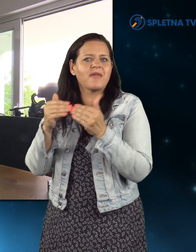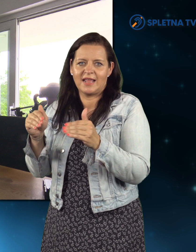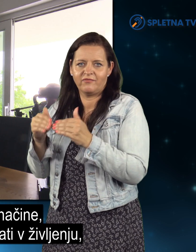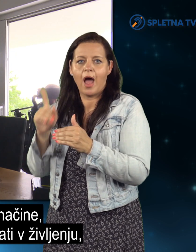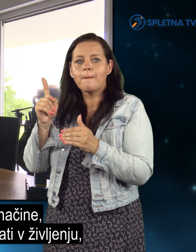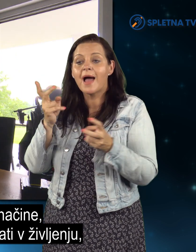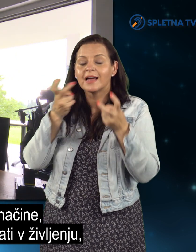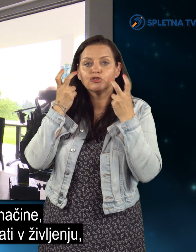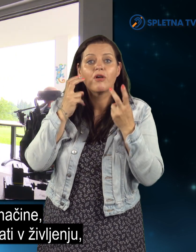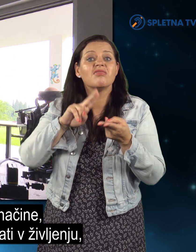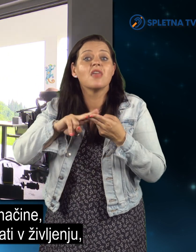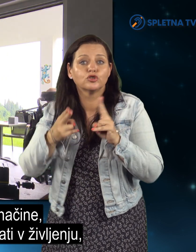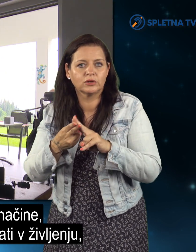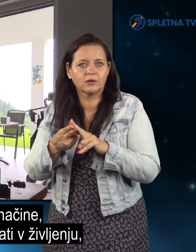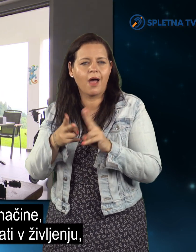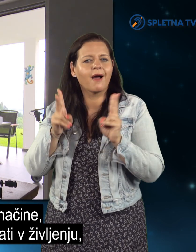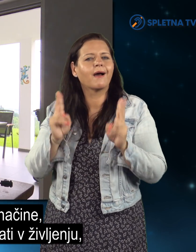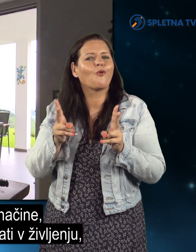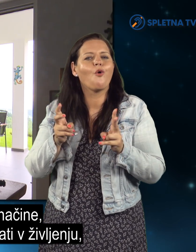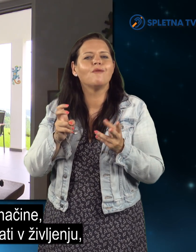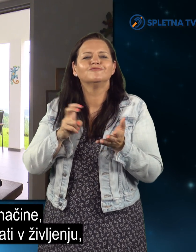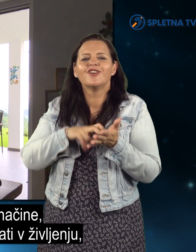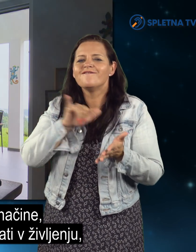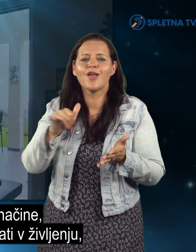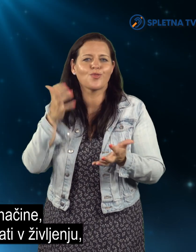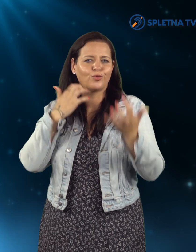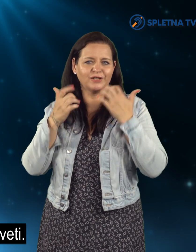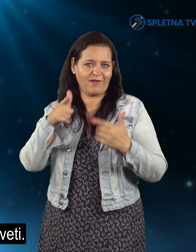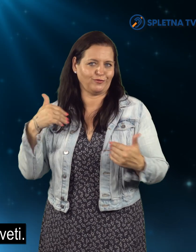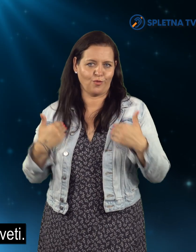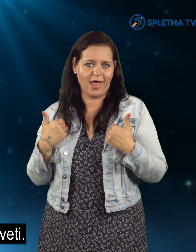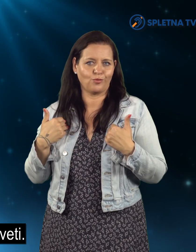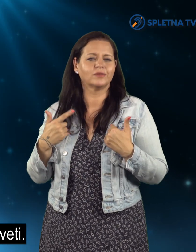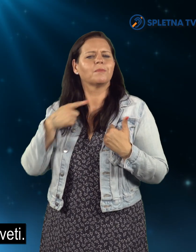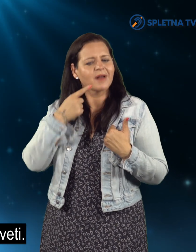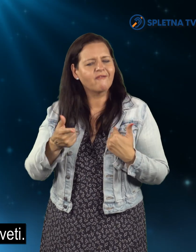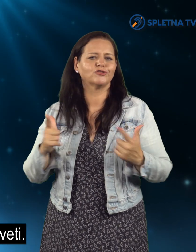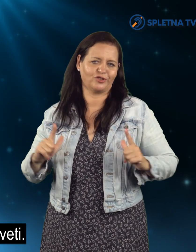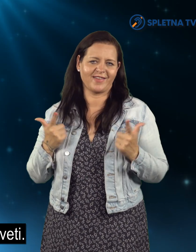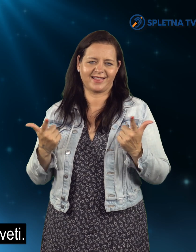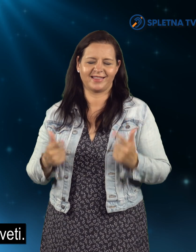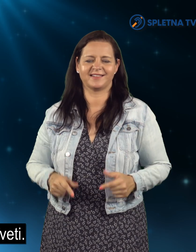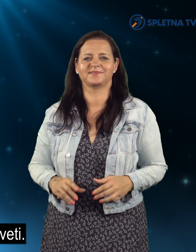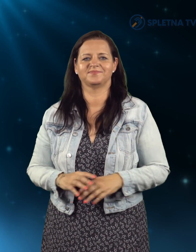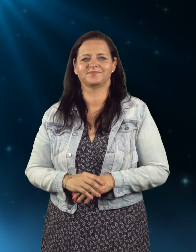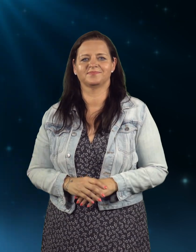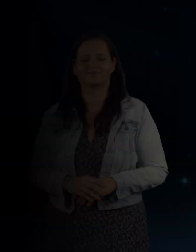omejitve, temveč išče načine, kako še vedno uživati v življenju, se pravi, živeti.